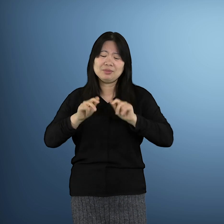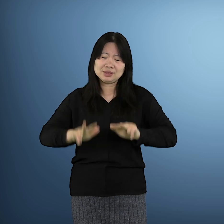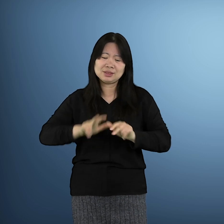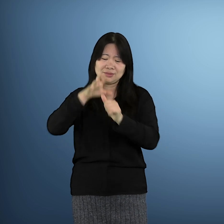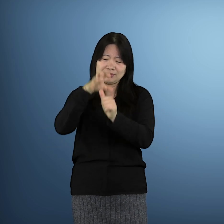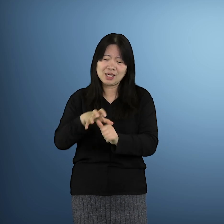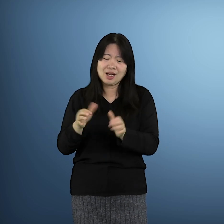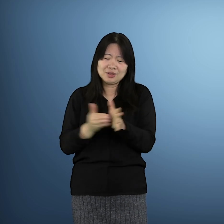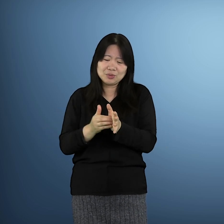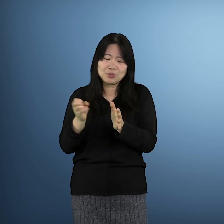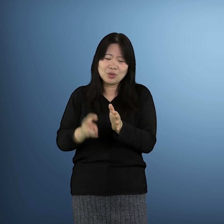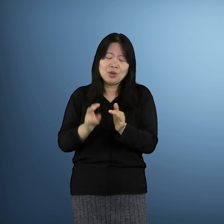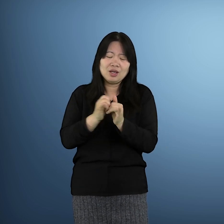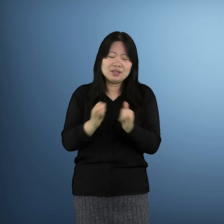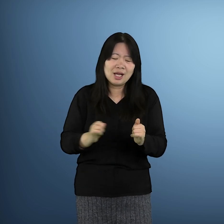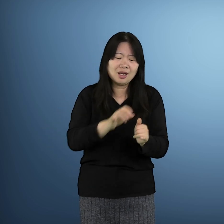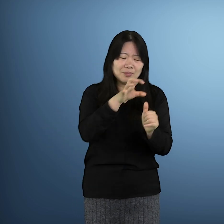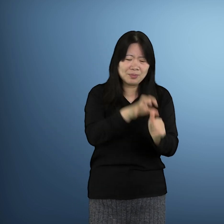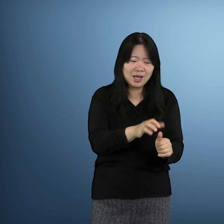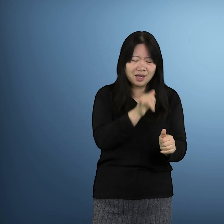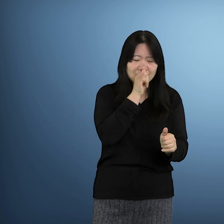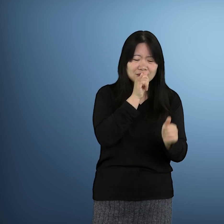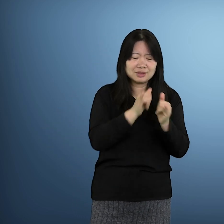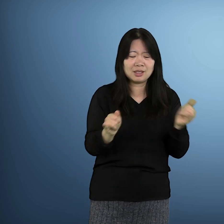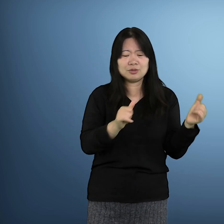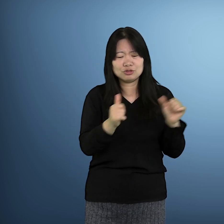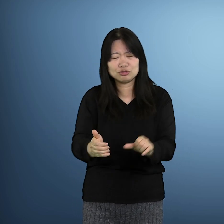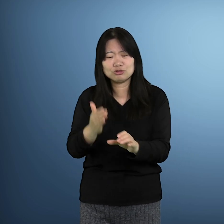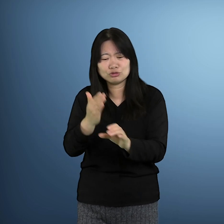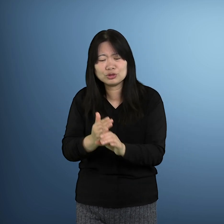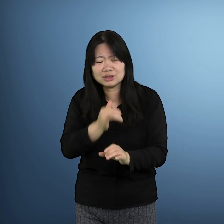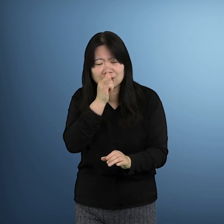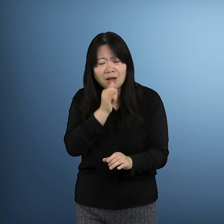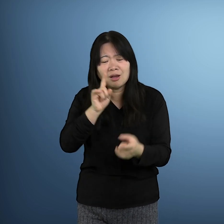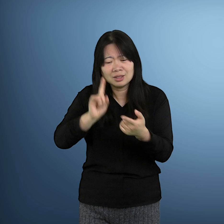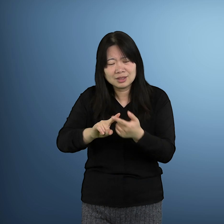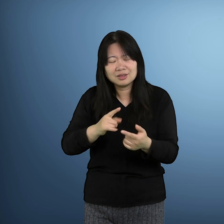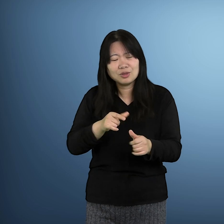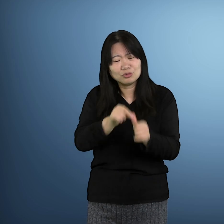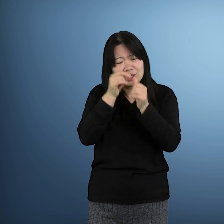갇혀있고 사람이 억압당하고 사람이 죽어가는데